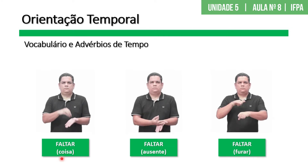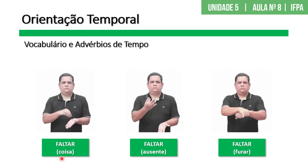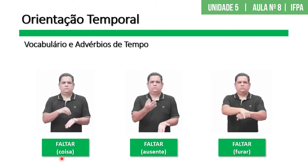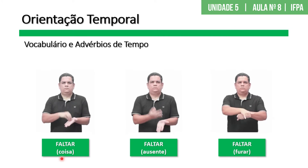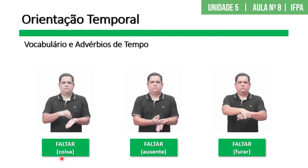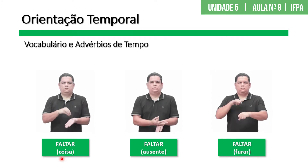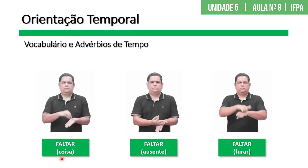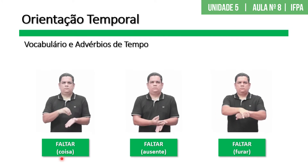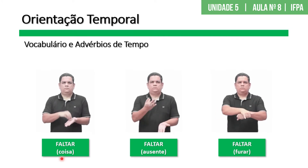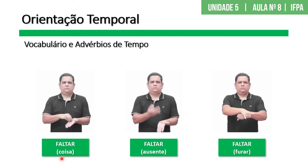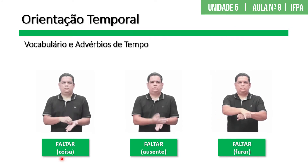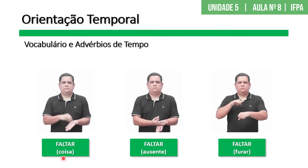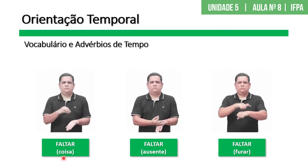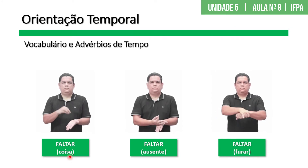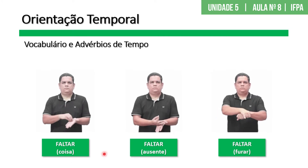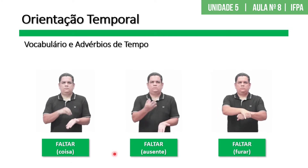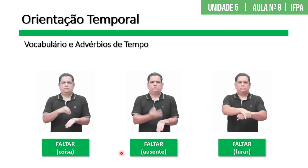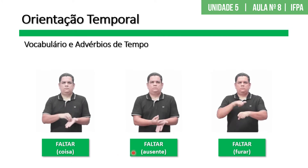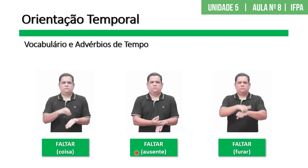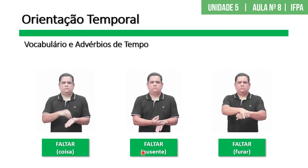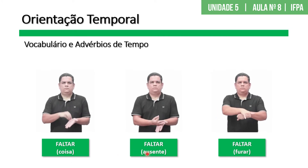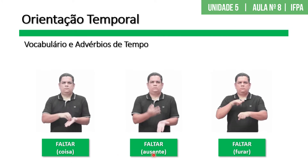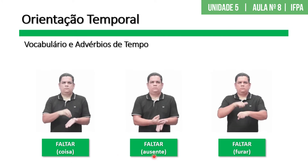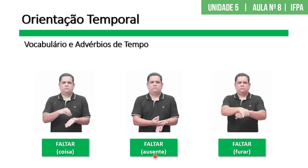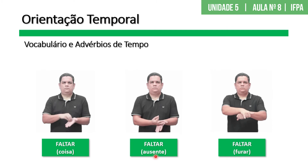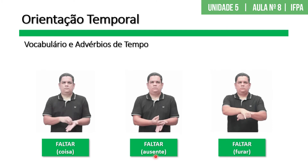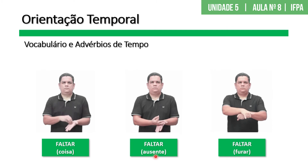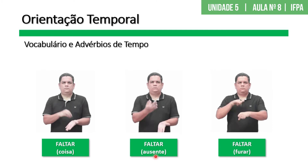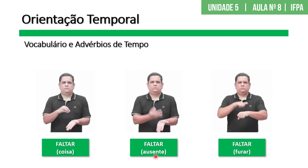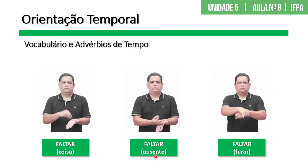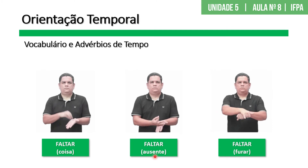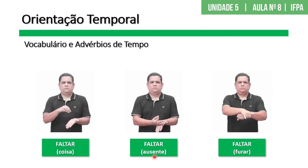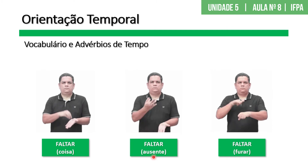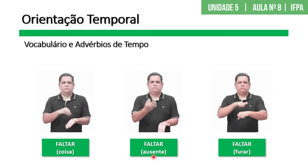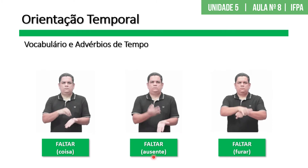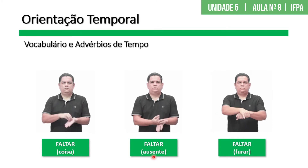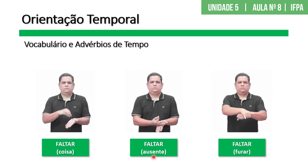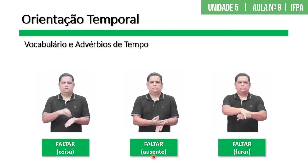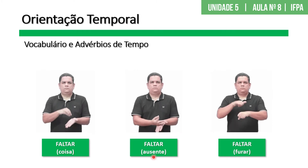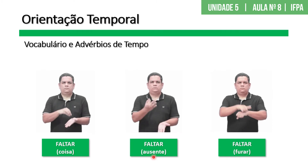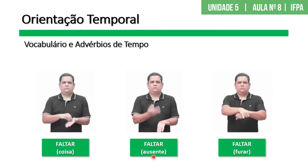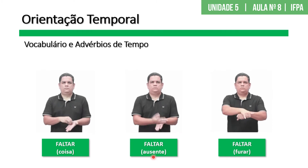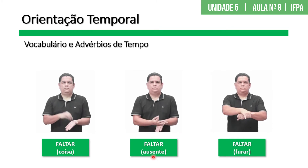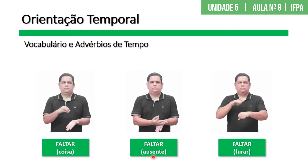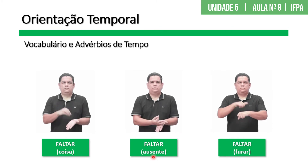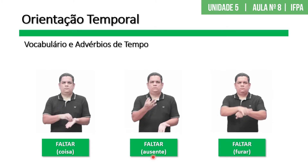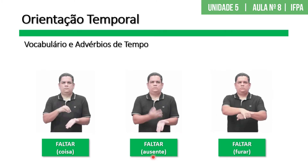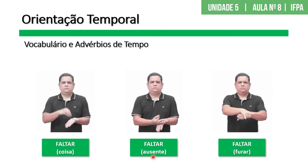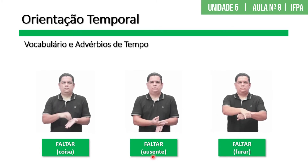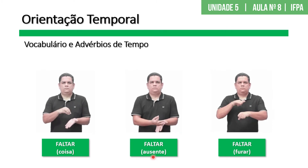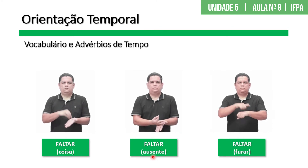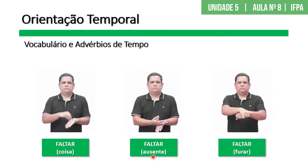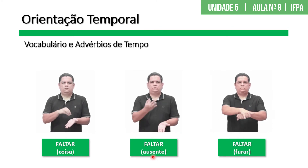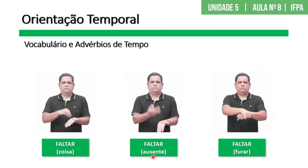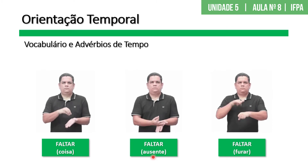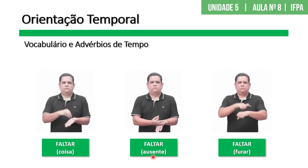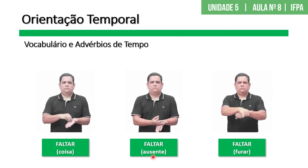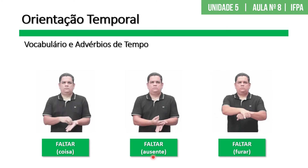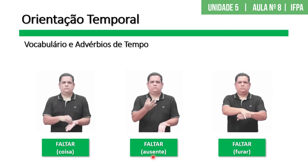posso dizer aqui o faltar como ausente, né? Eu faltei uma reunião, tá? E eu